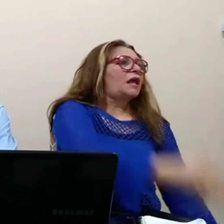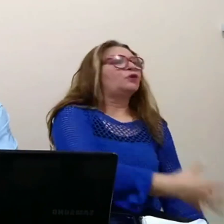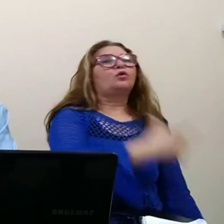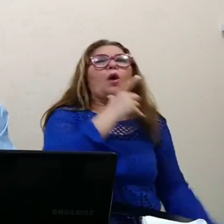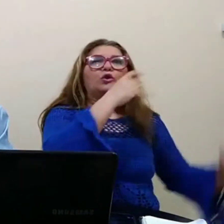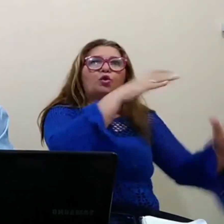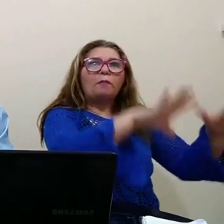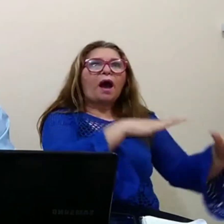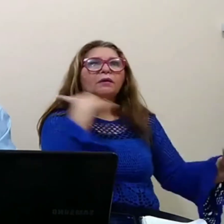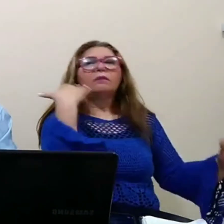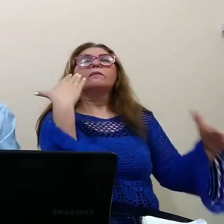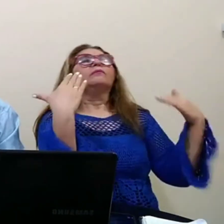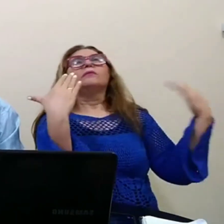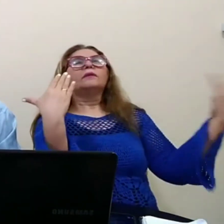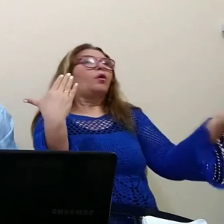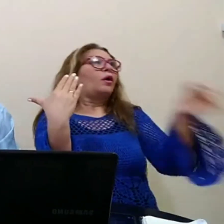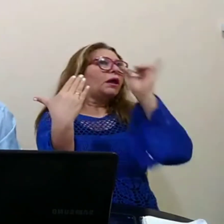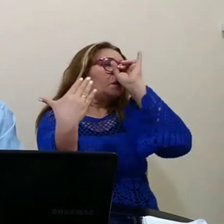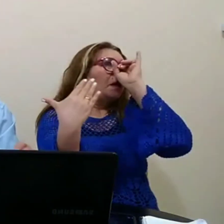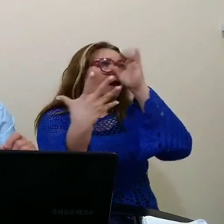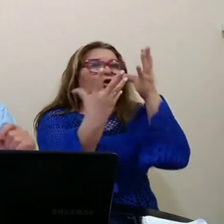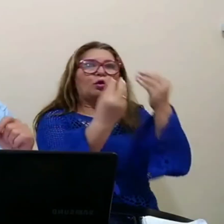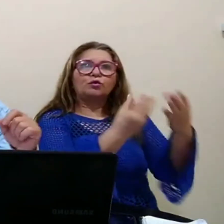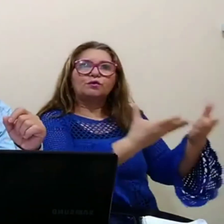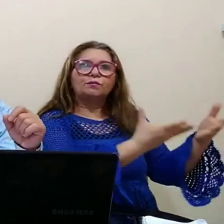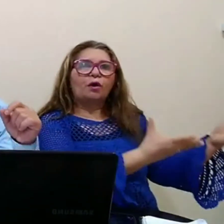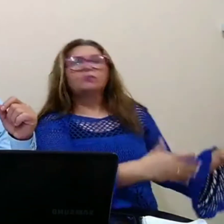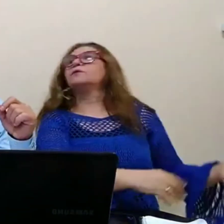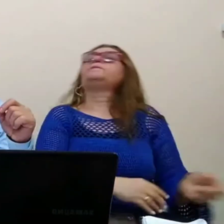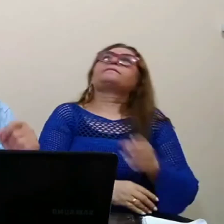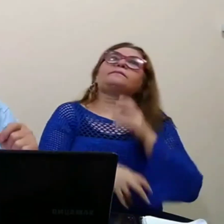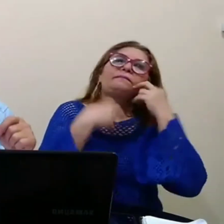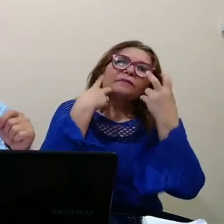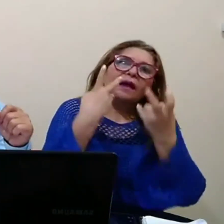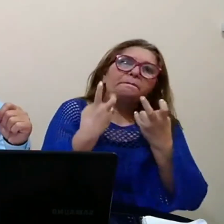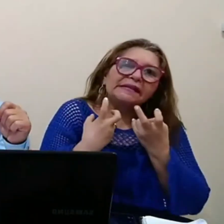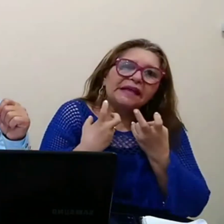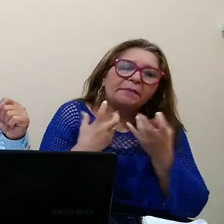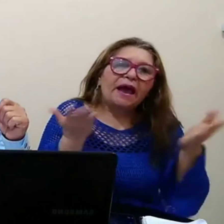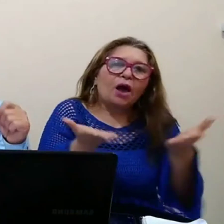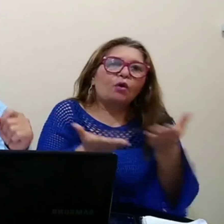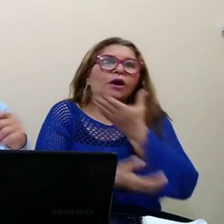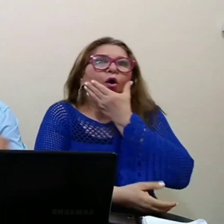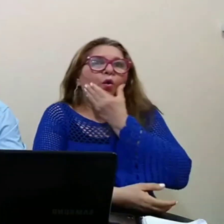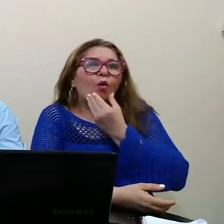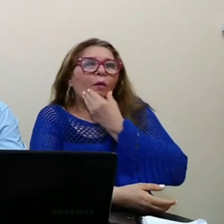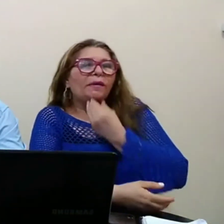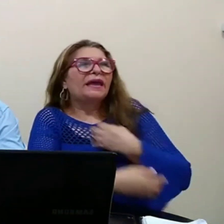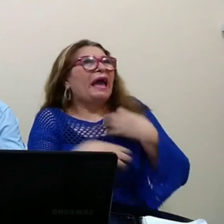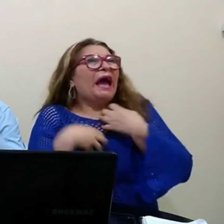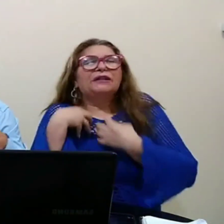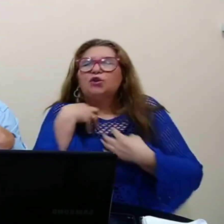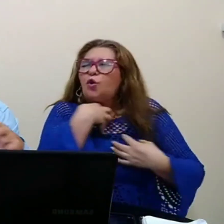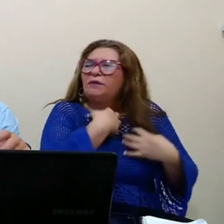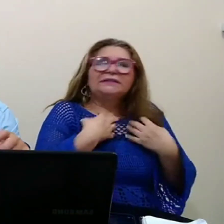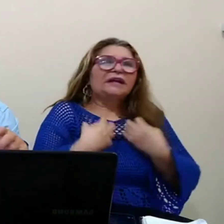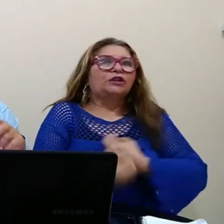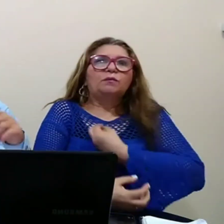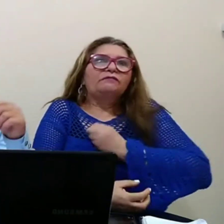se afogaram. Então, você percebe, aquele homem que estava totalmente atormentado com uma vida